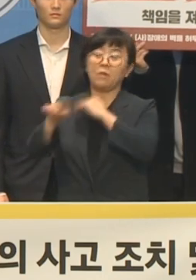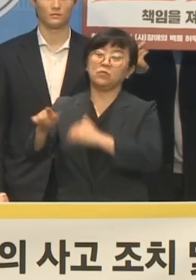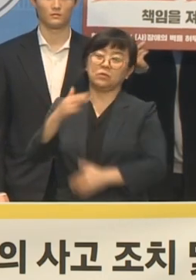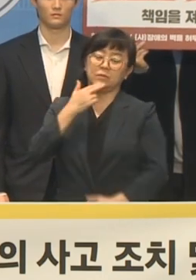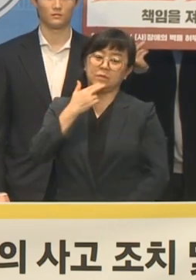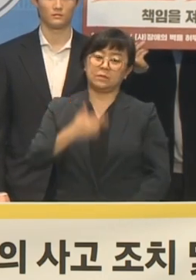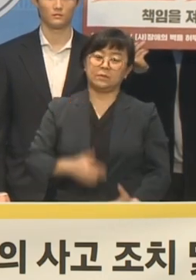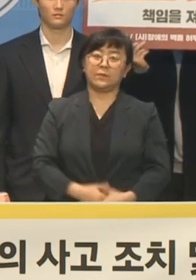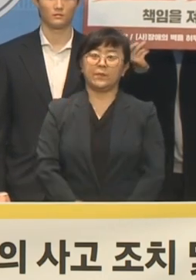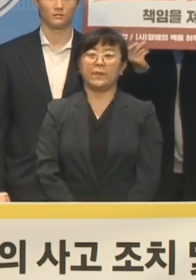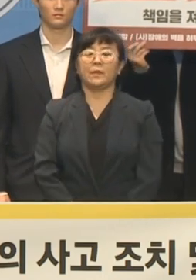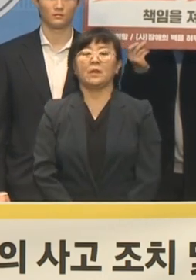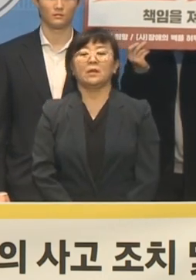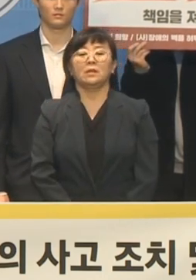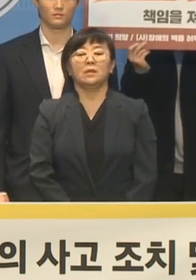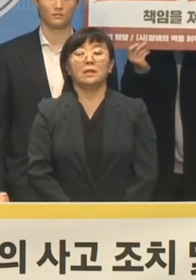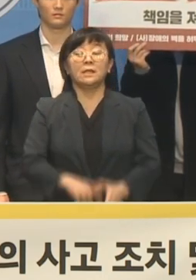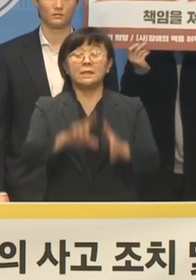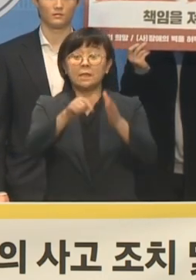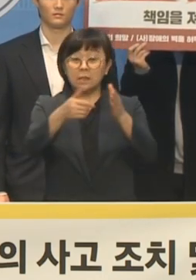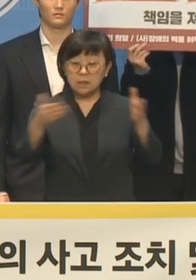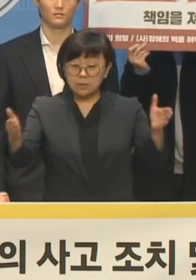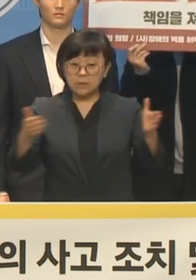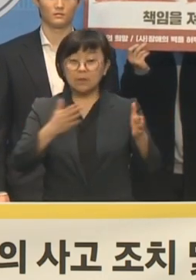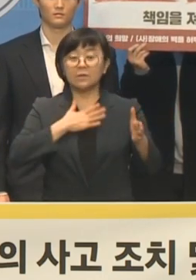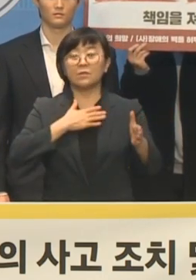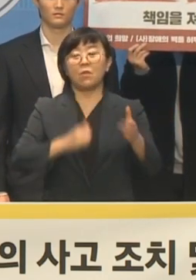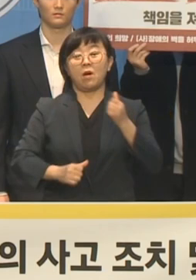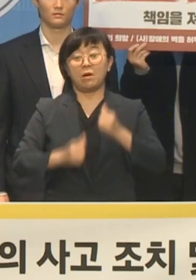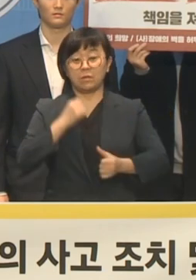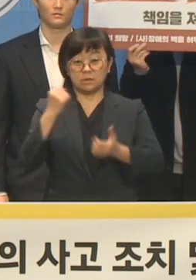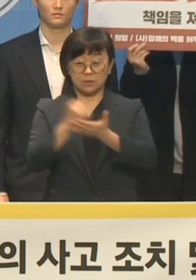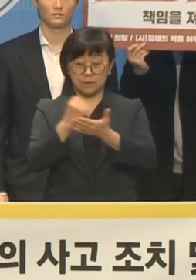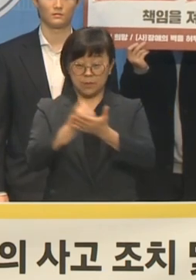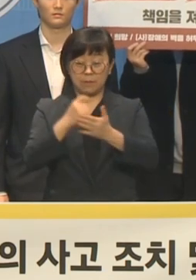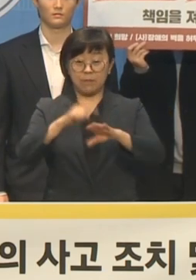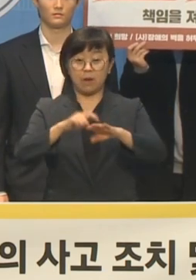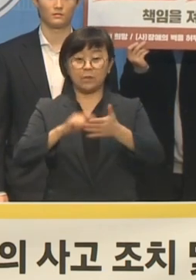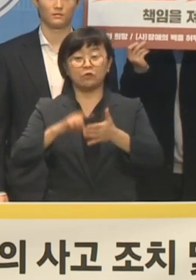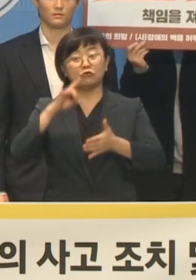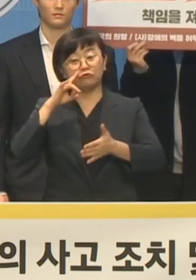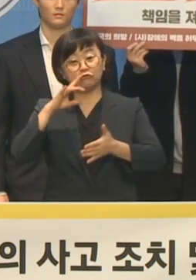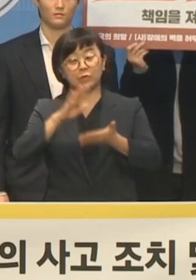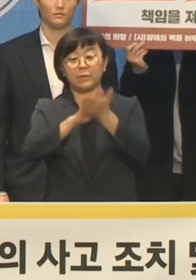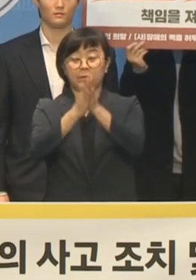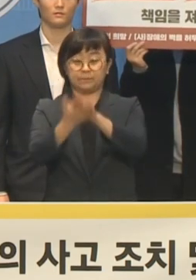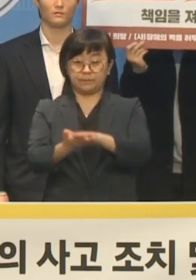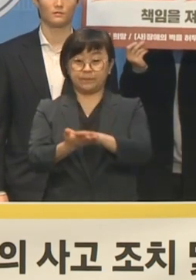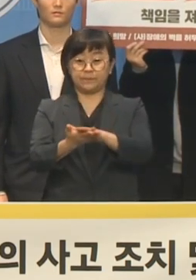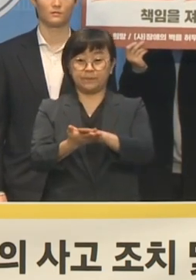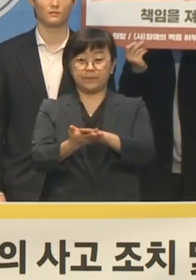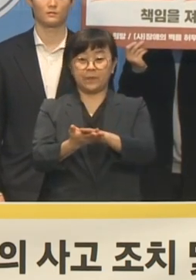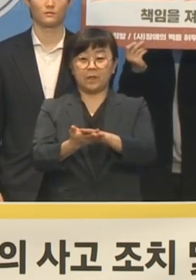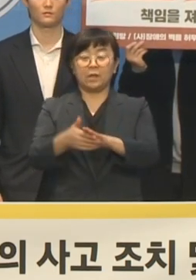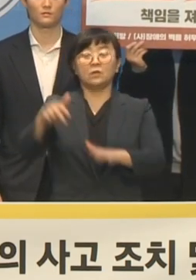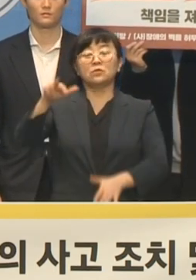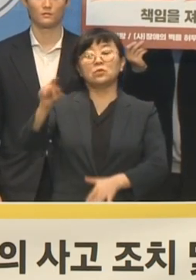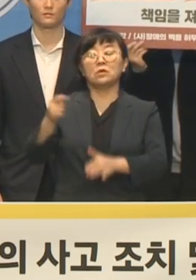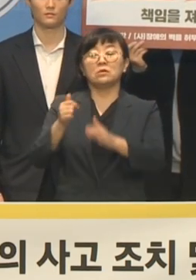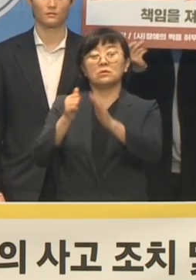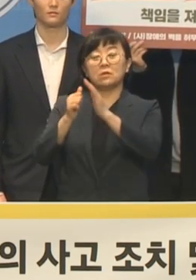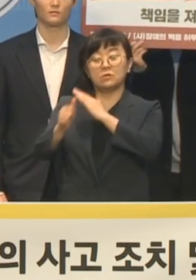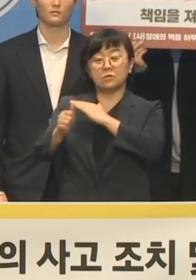있습니다. 시간이 지날수록 화나고 섭섭한 마음이 점점 궁금함으로 변하고 있습니다. 조선 선수의